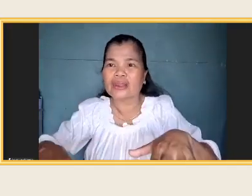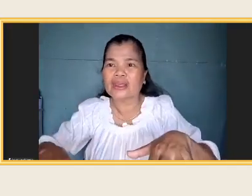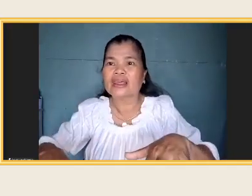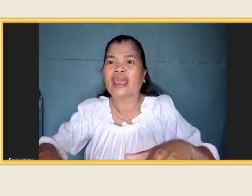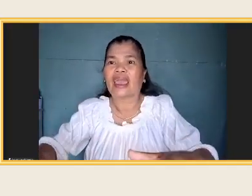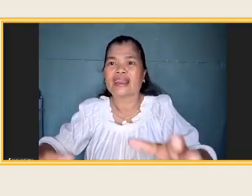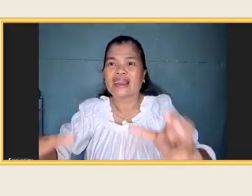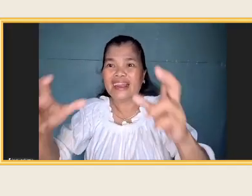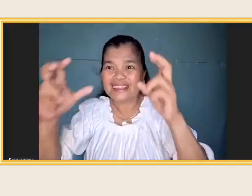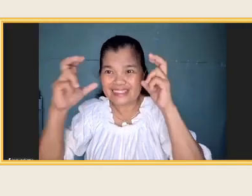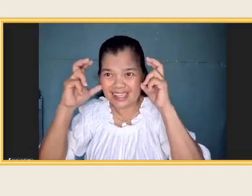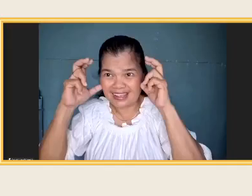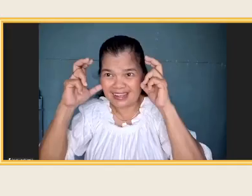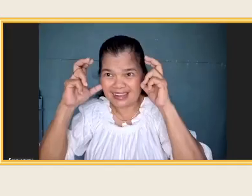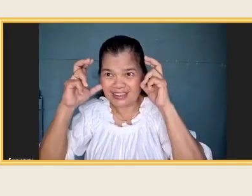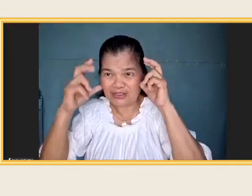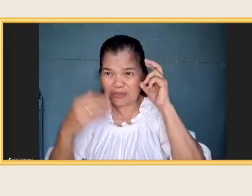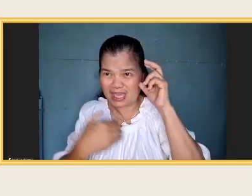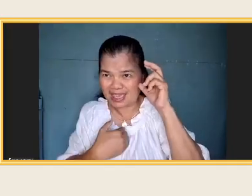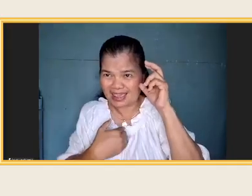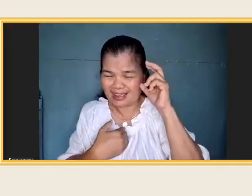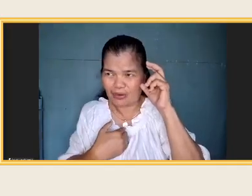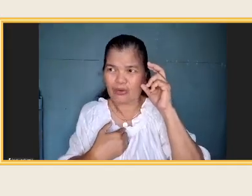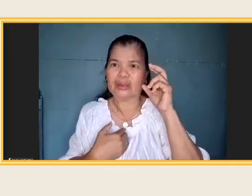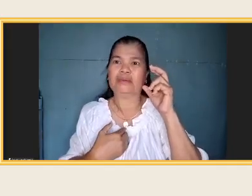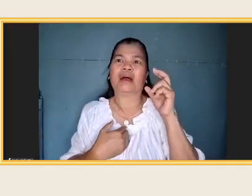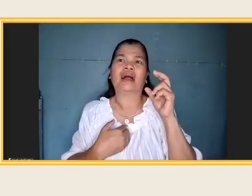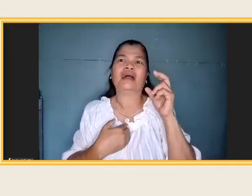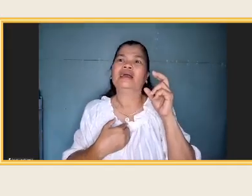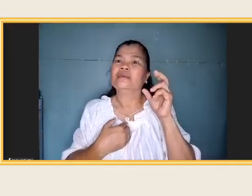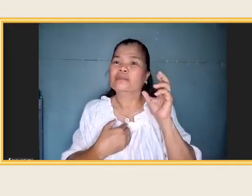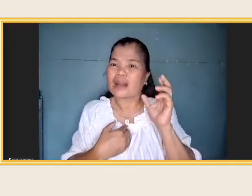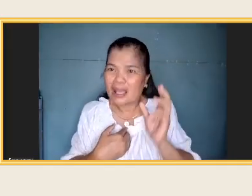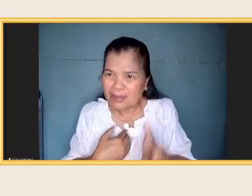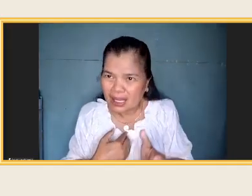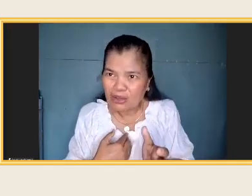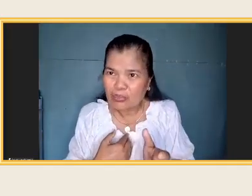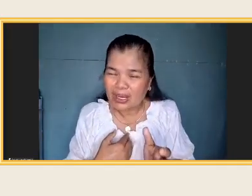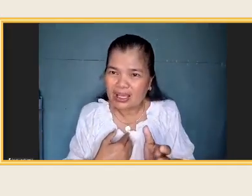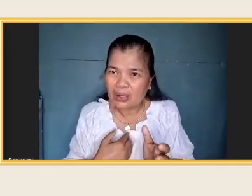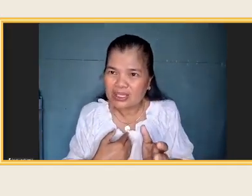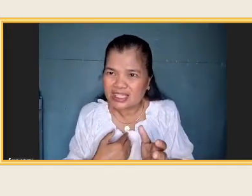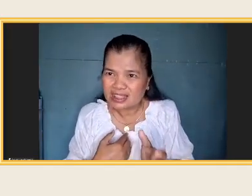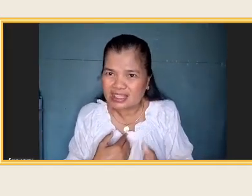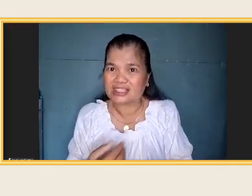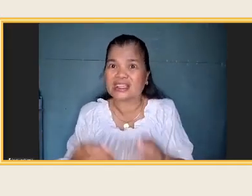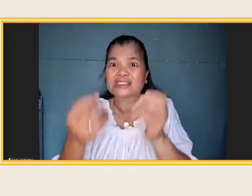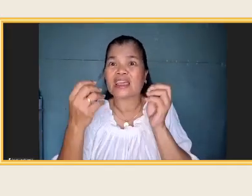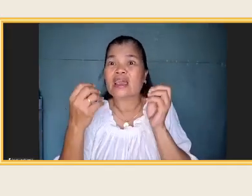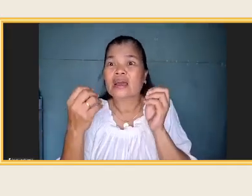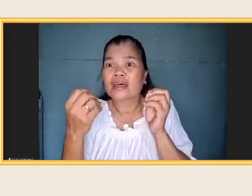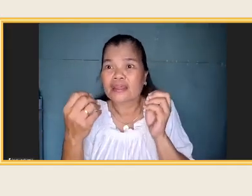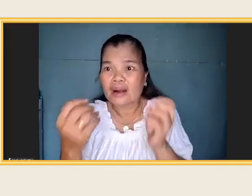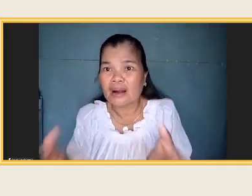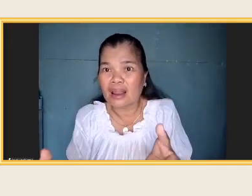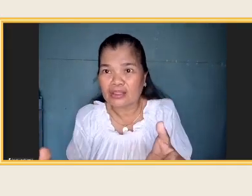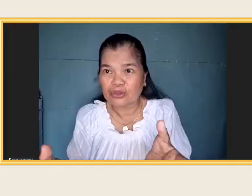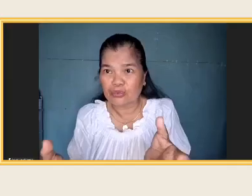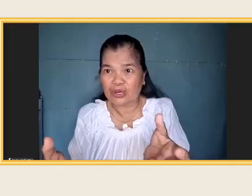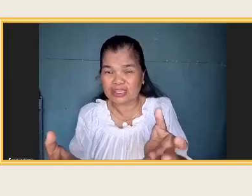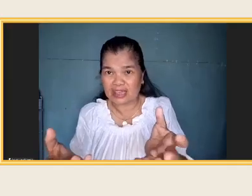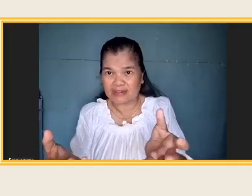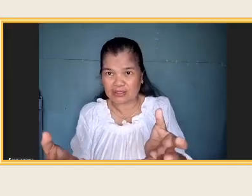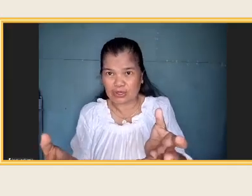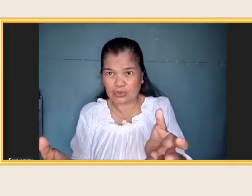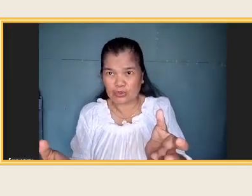down and listen to me. O, diba? Marami na kayong pwedeng gawing sentences kasi there are a lot